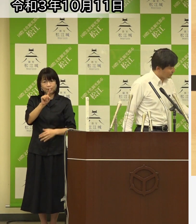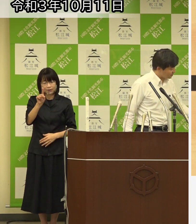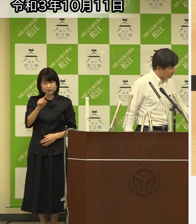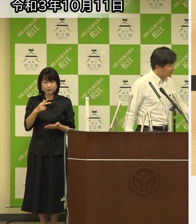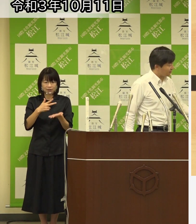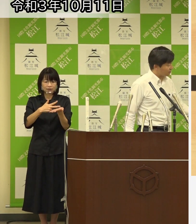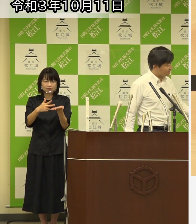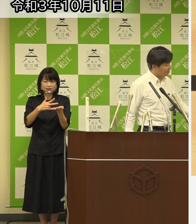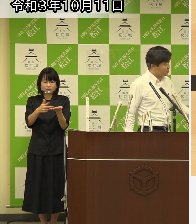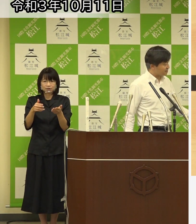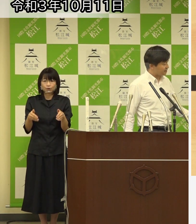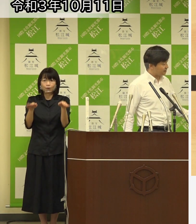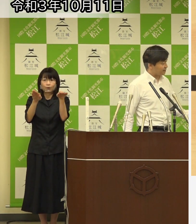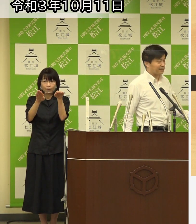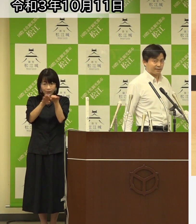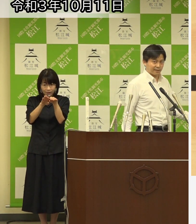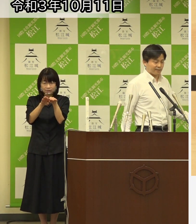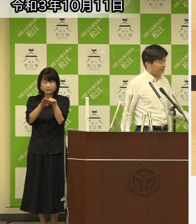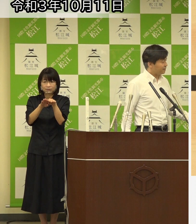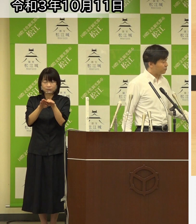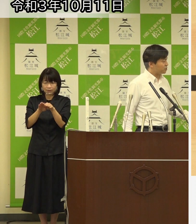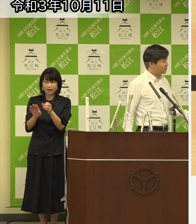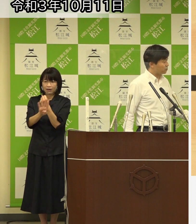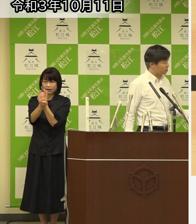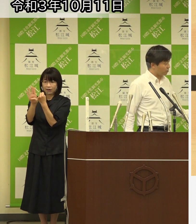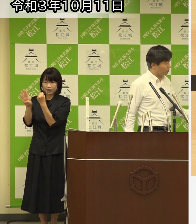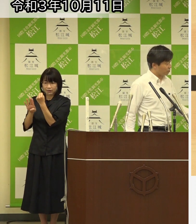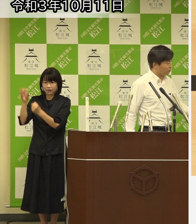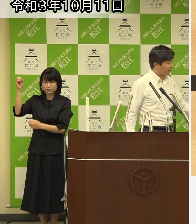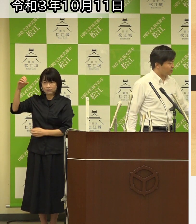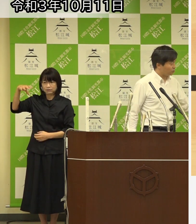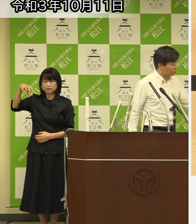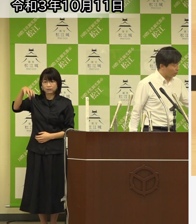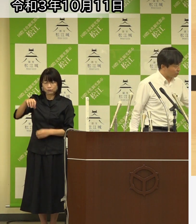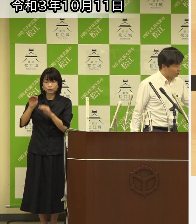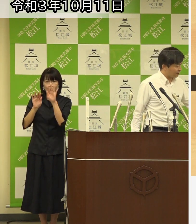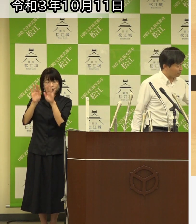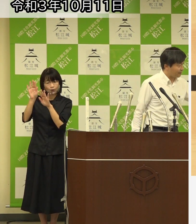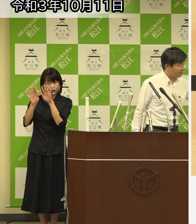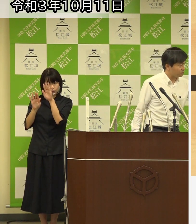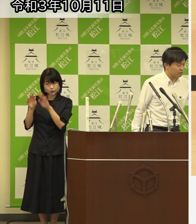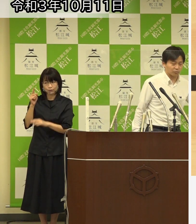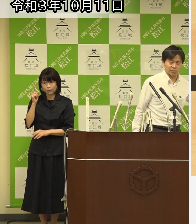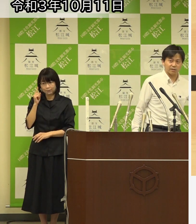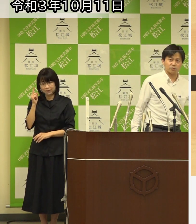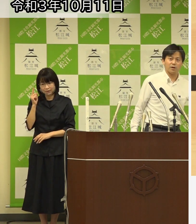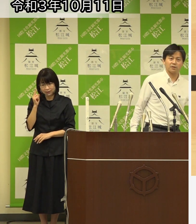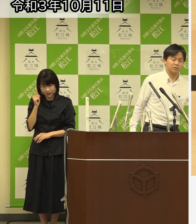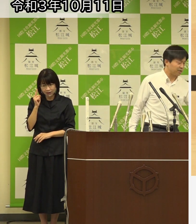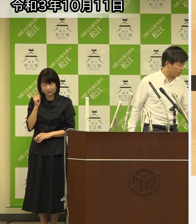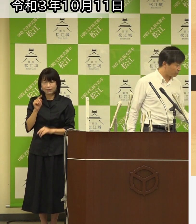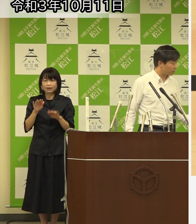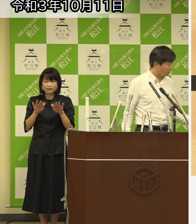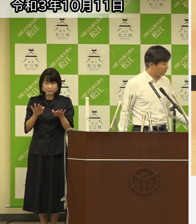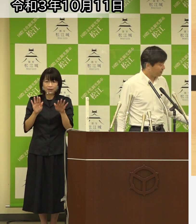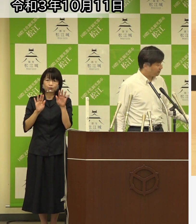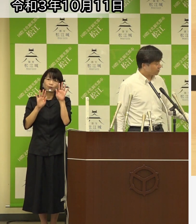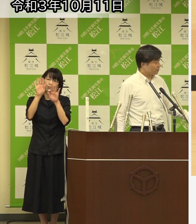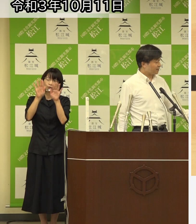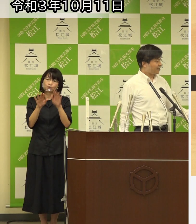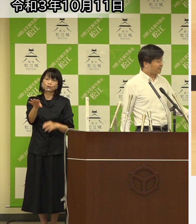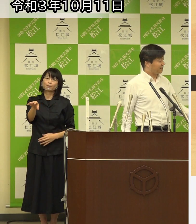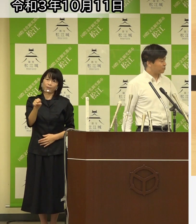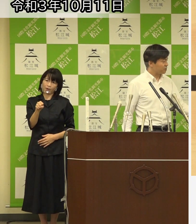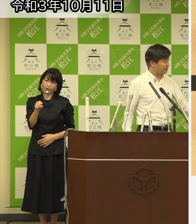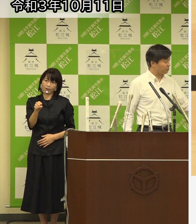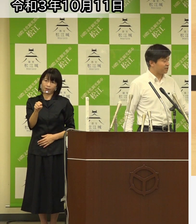は原発自体をですね、見させていただいて、福島の事故の概要教訓あるいは廃炉事業の現状を把握していくということ、